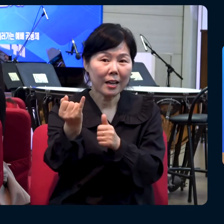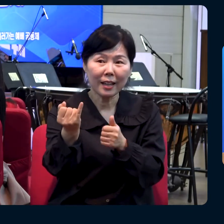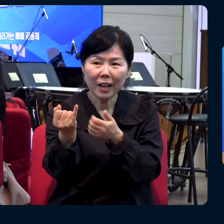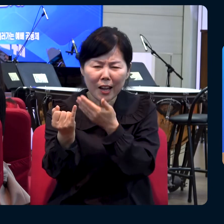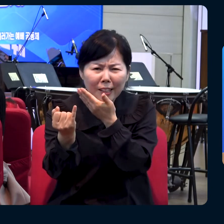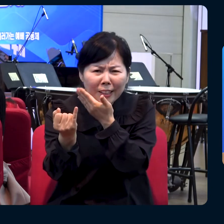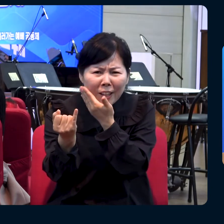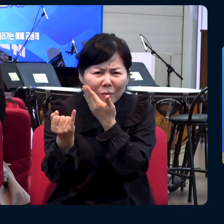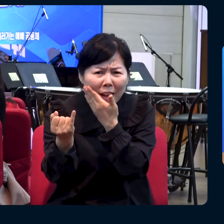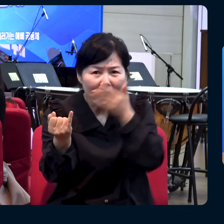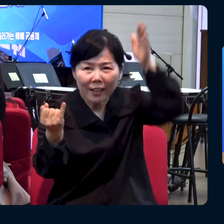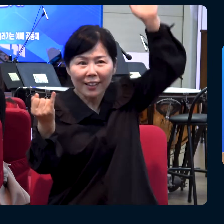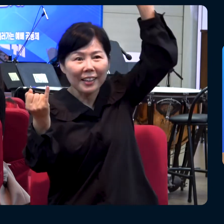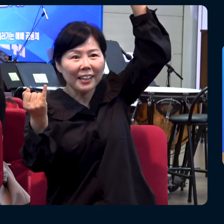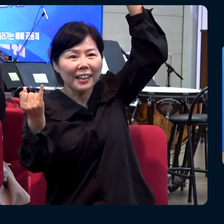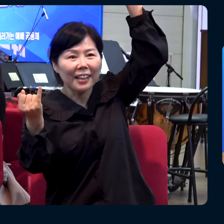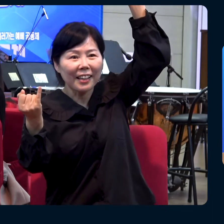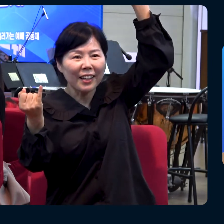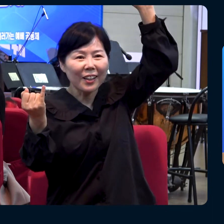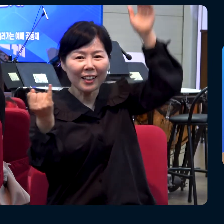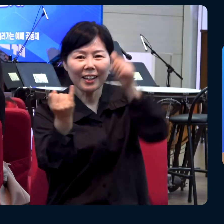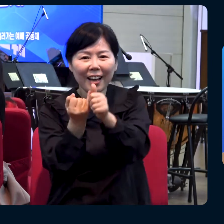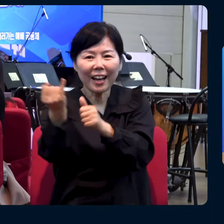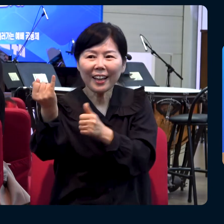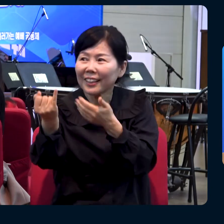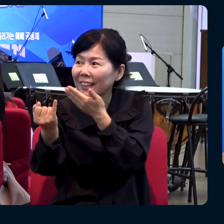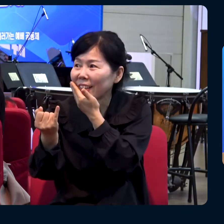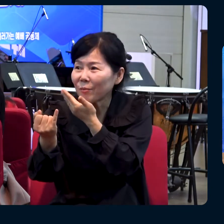아내가 귀엽다 손 들어봐요.